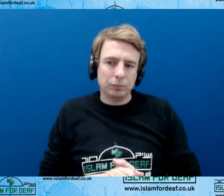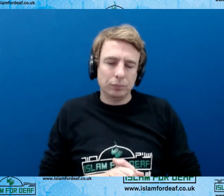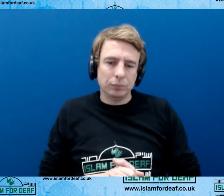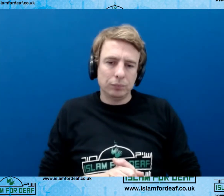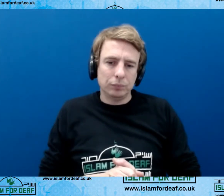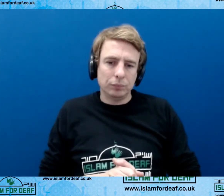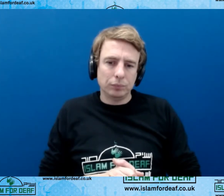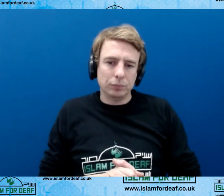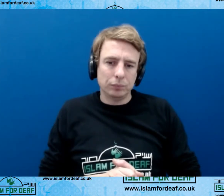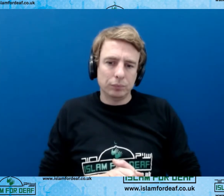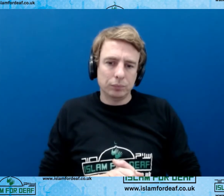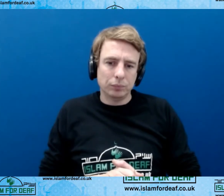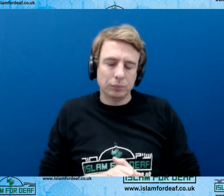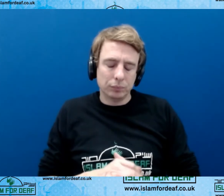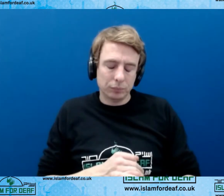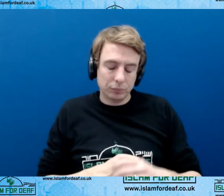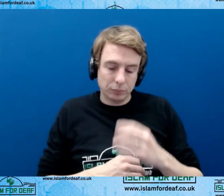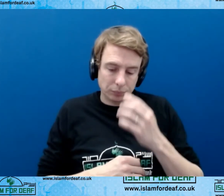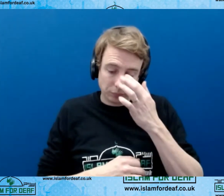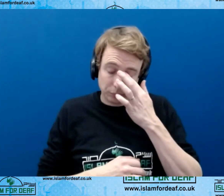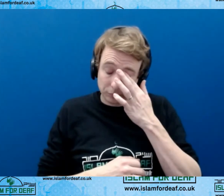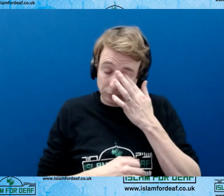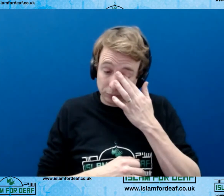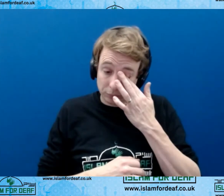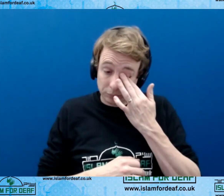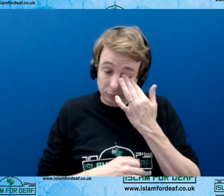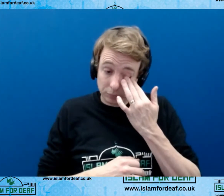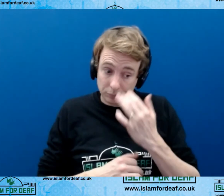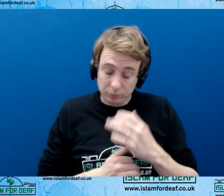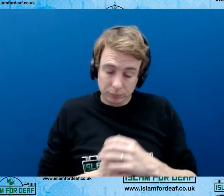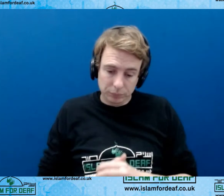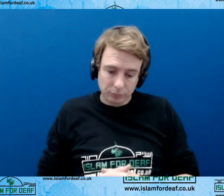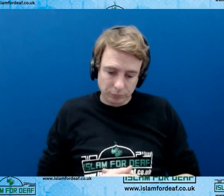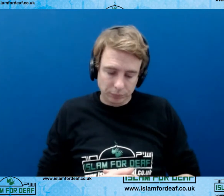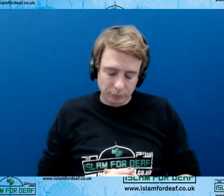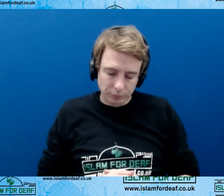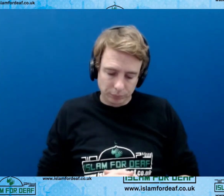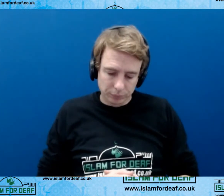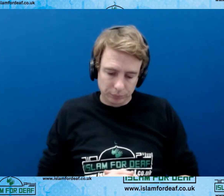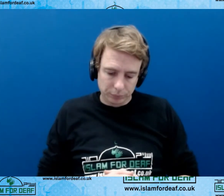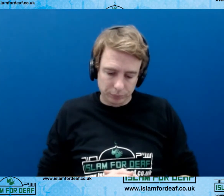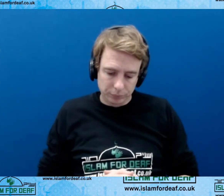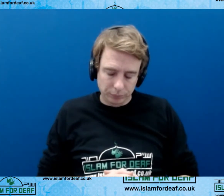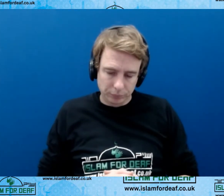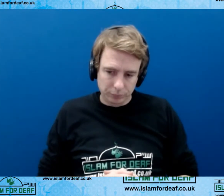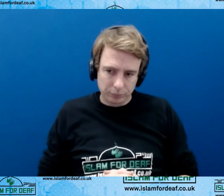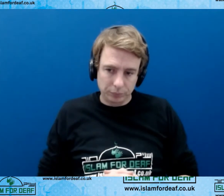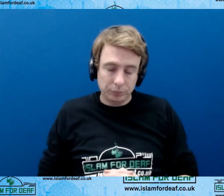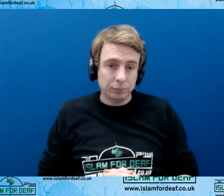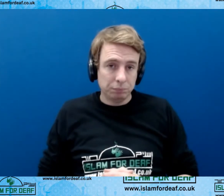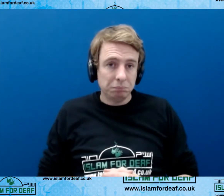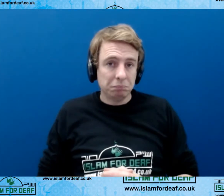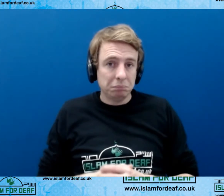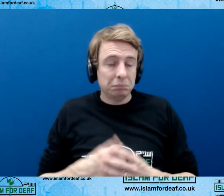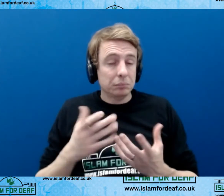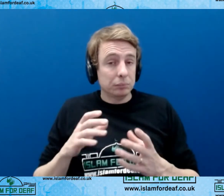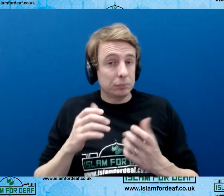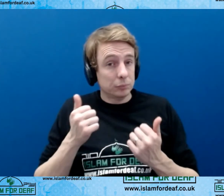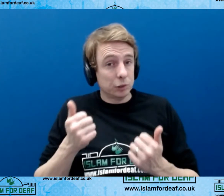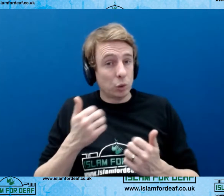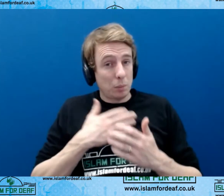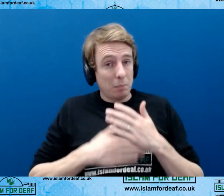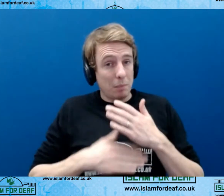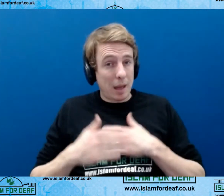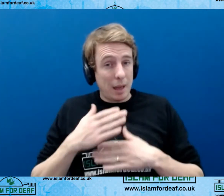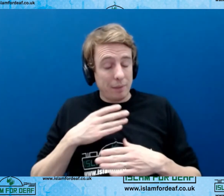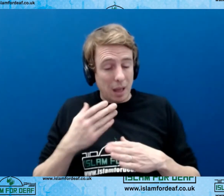وعملوا الصالحات أي تقربوا إلى الله بأنواع العبادات. And they perform the righteous deeds, i.e. they seek closeness